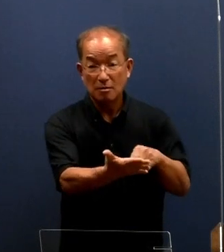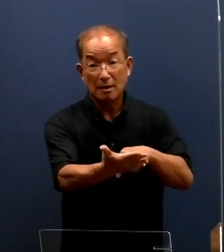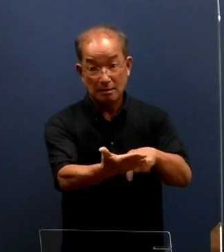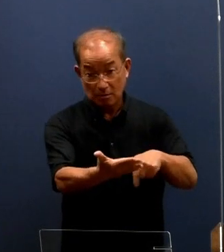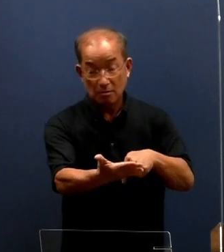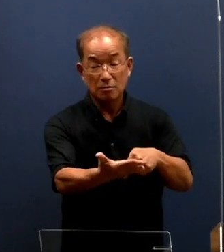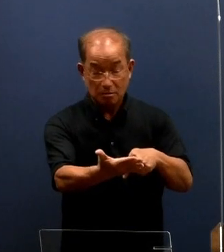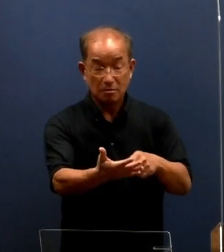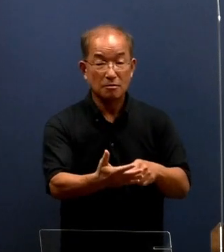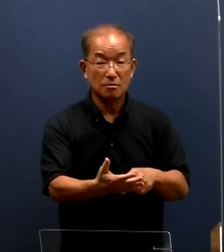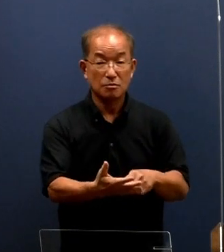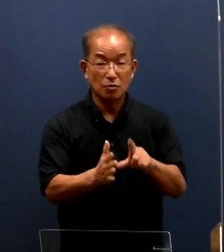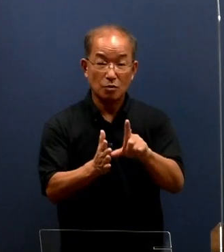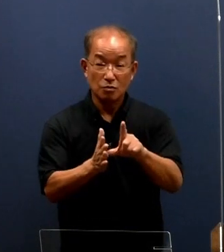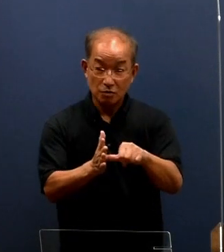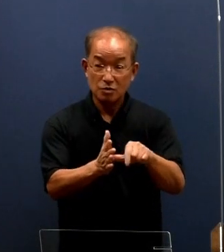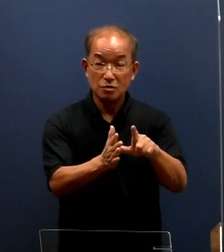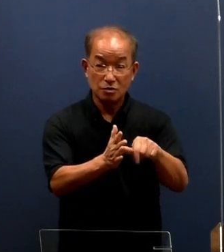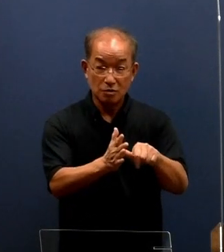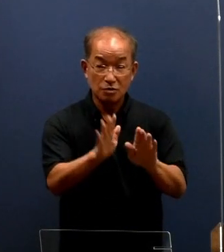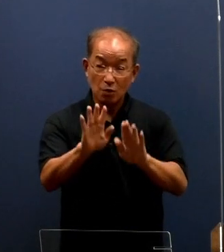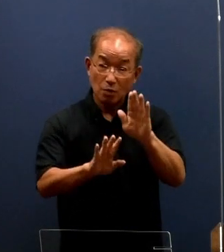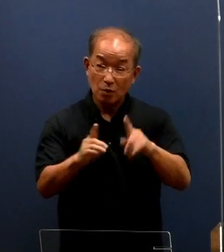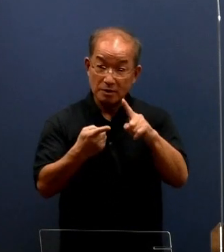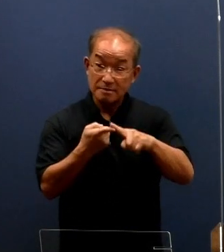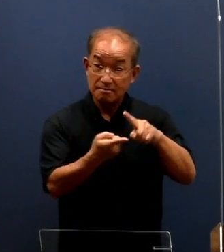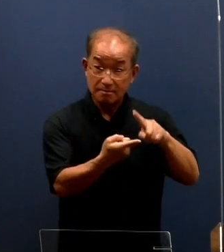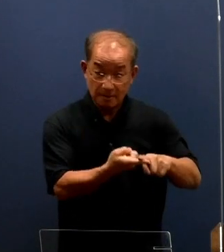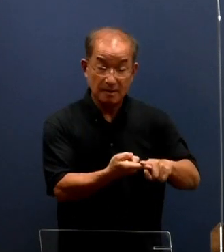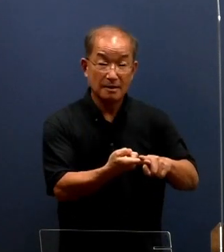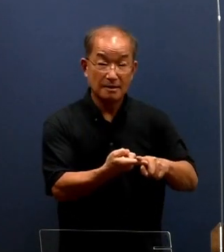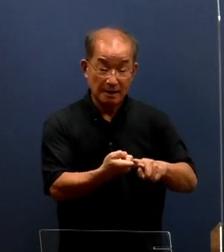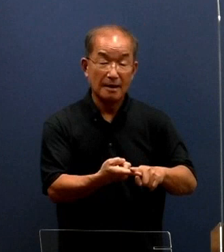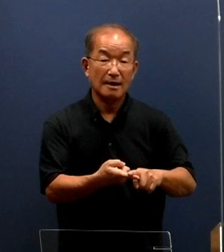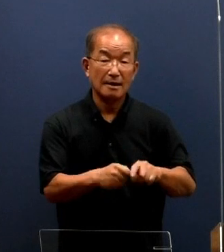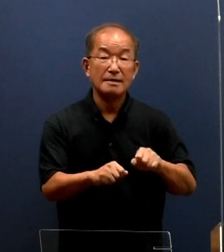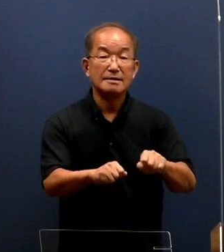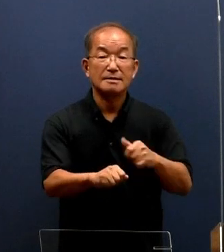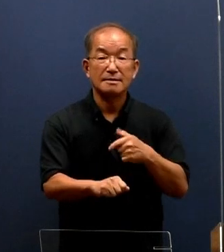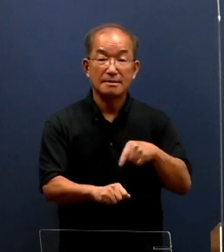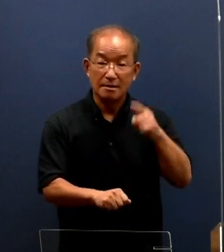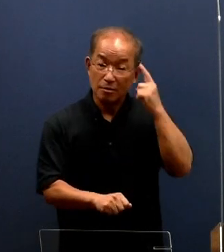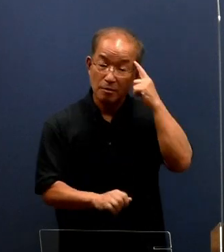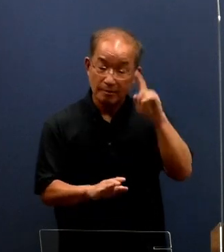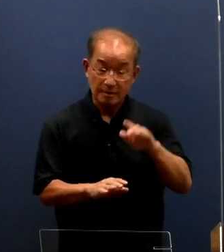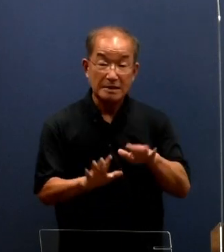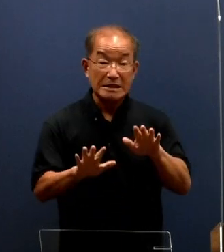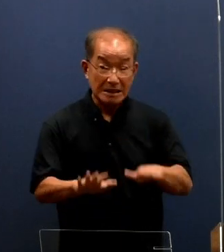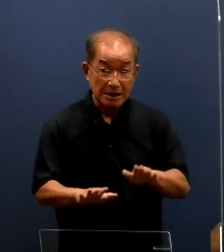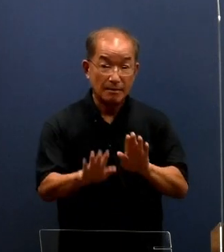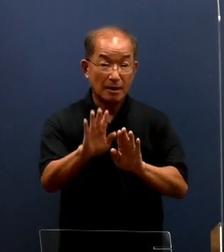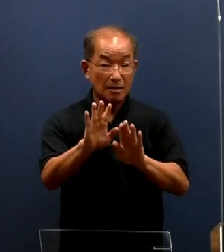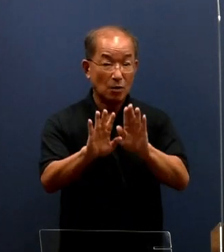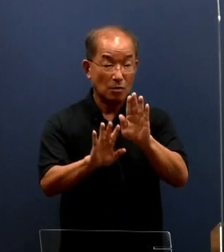って言っていくことになると思いますけれども、なんとか今の、この今の流